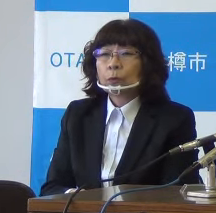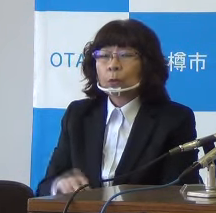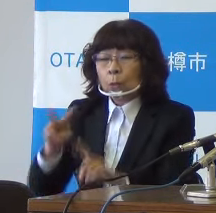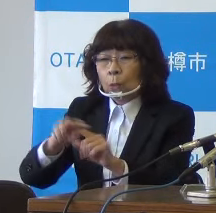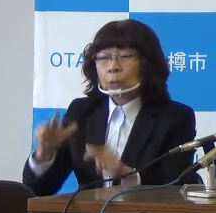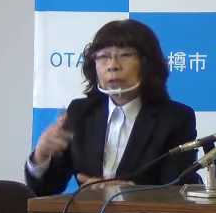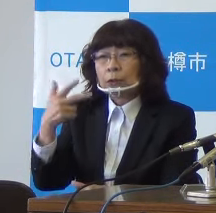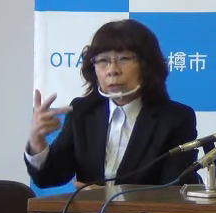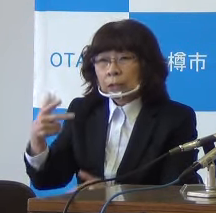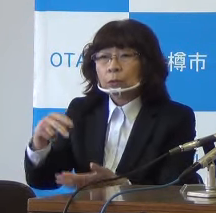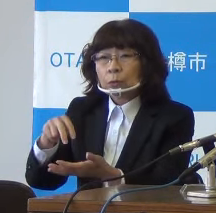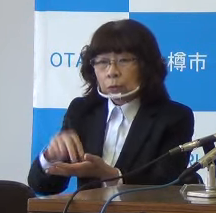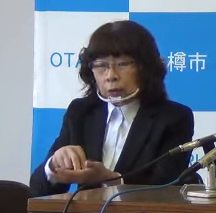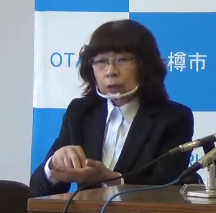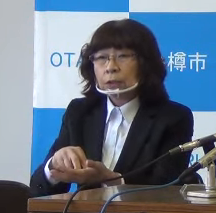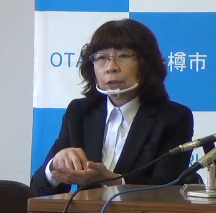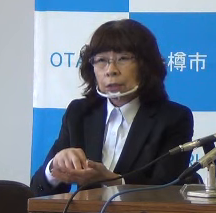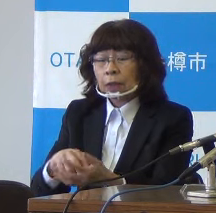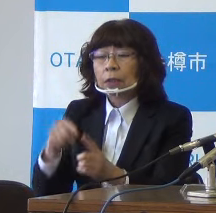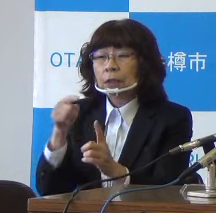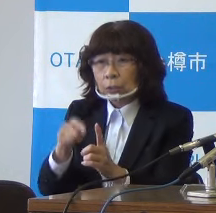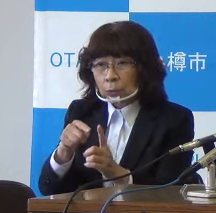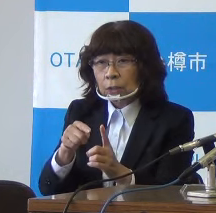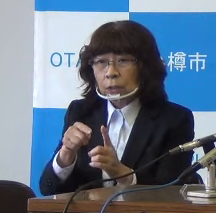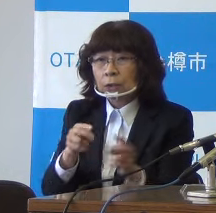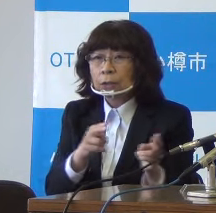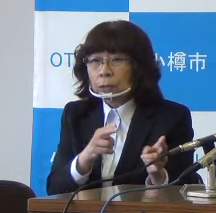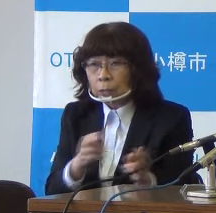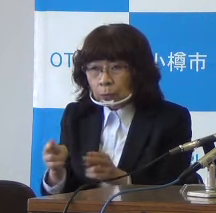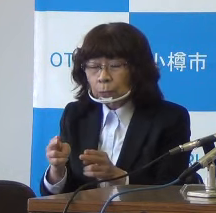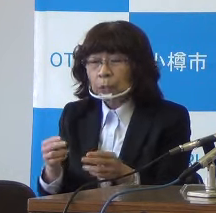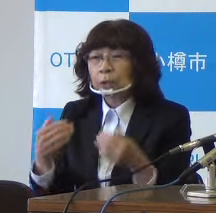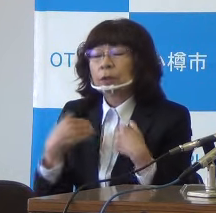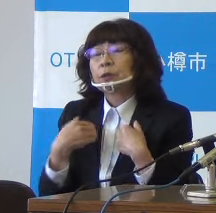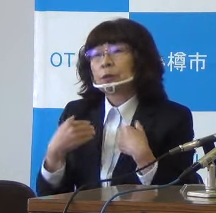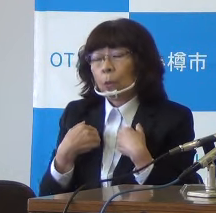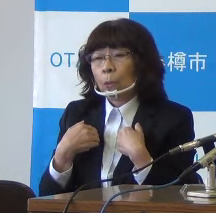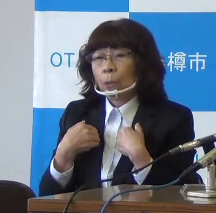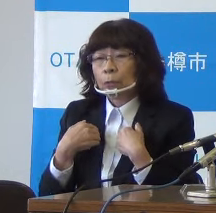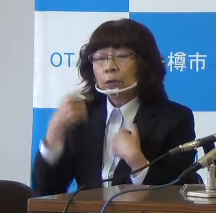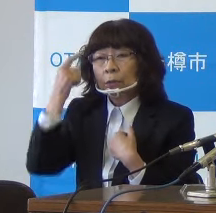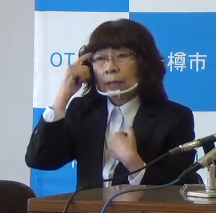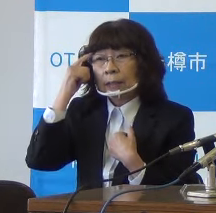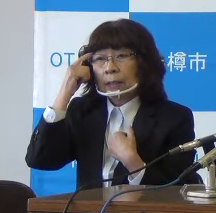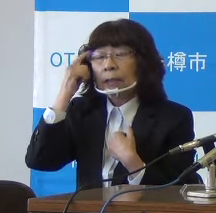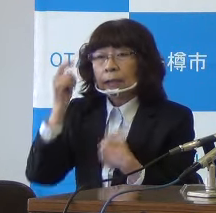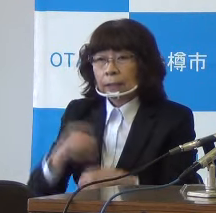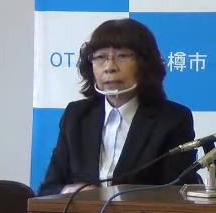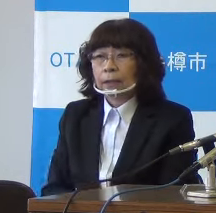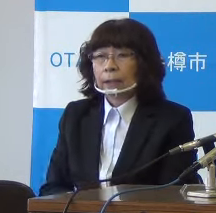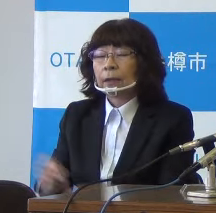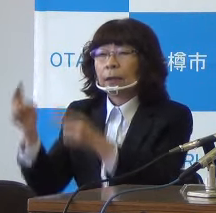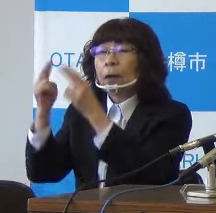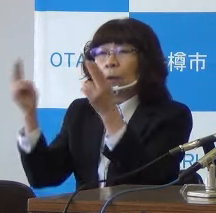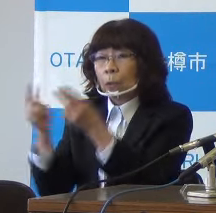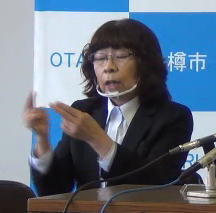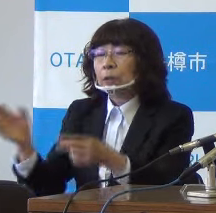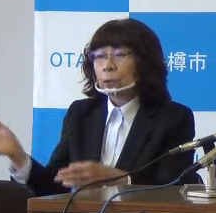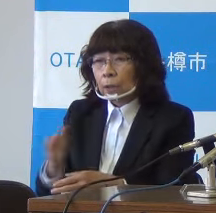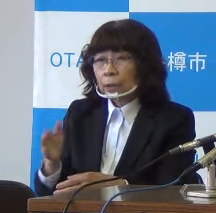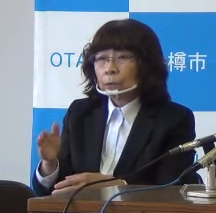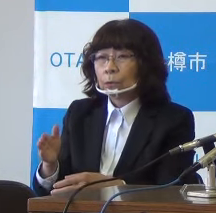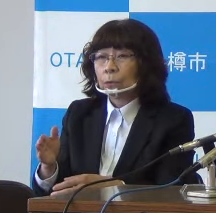として取り得る措置を講じる必要があるという考えから北海道から